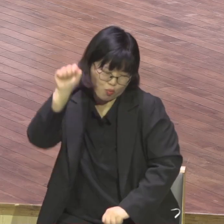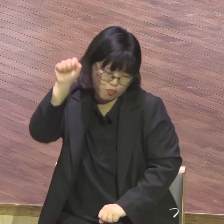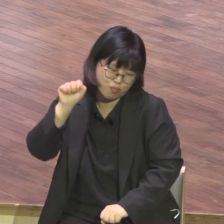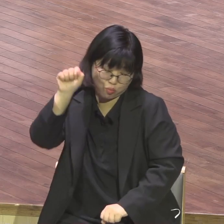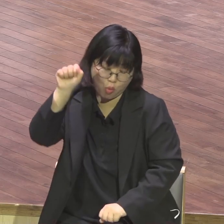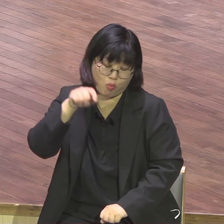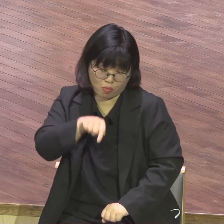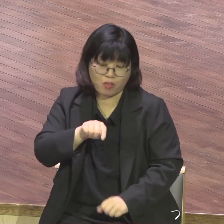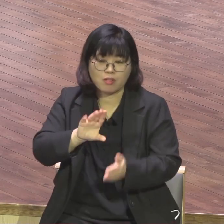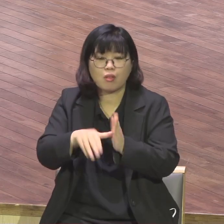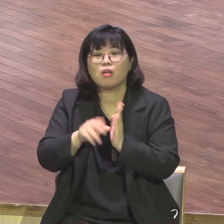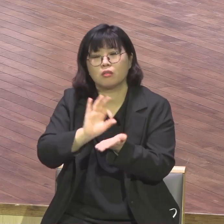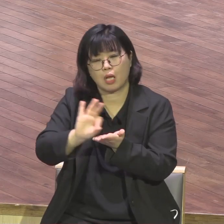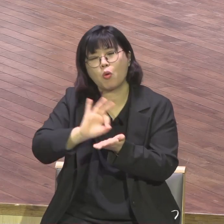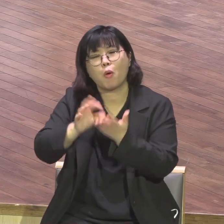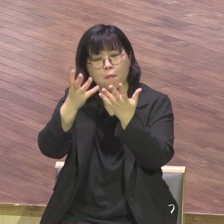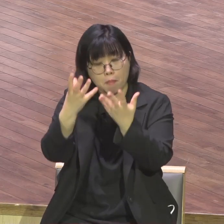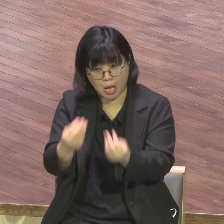컸어요. 그런데